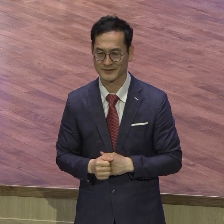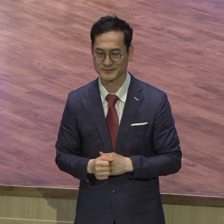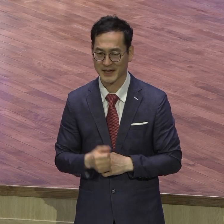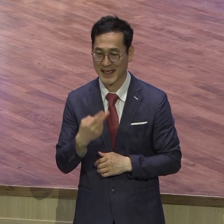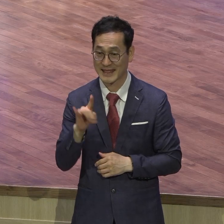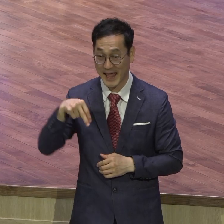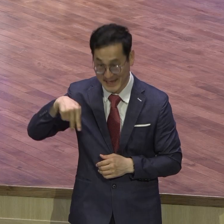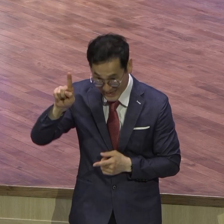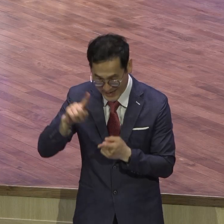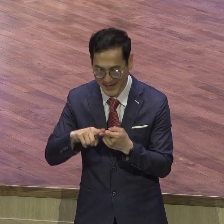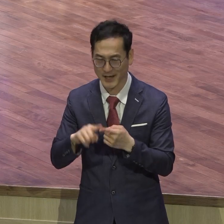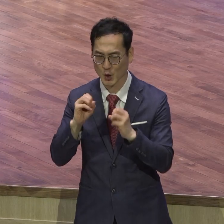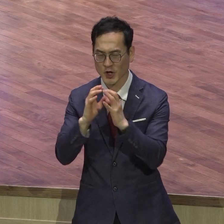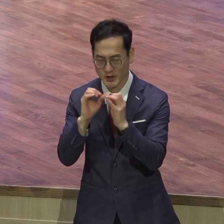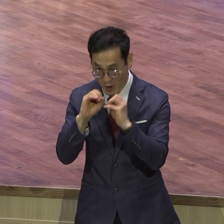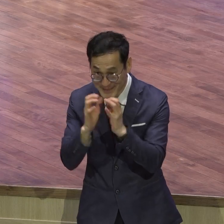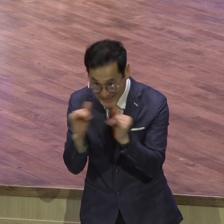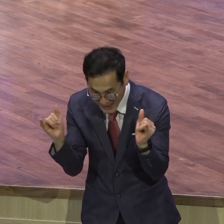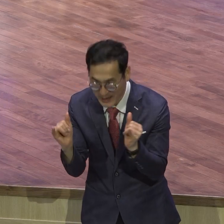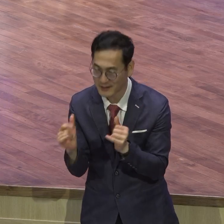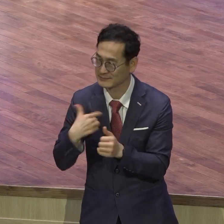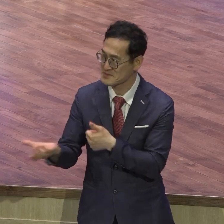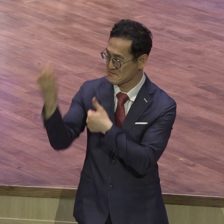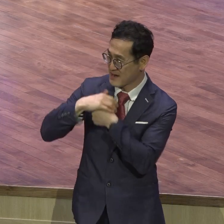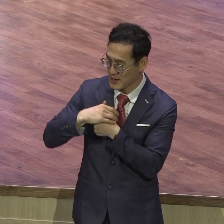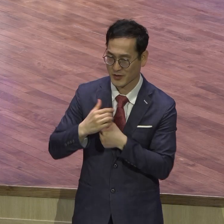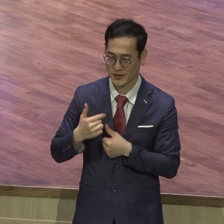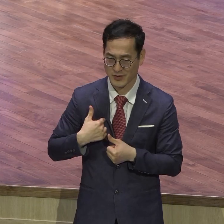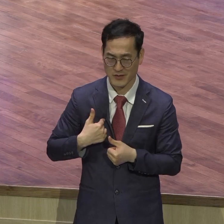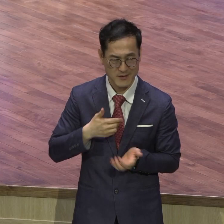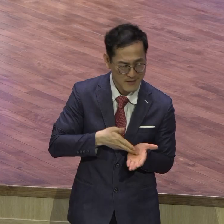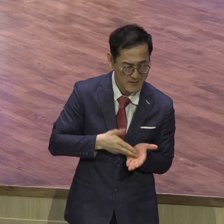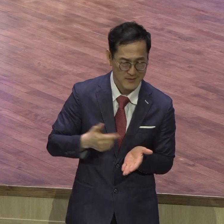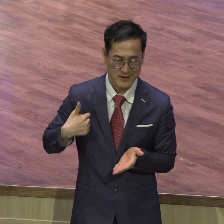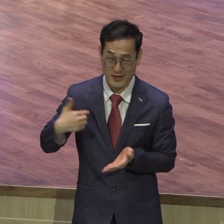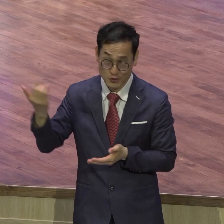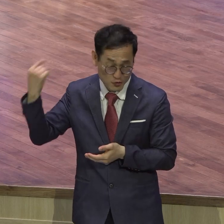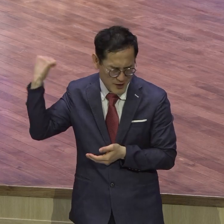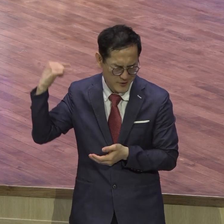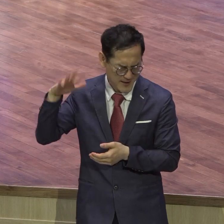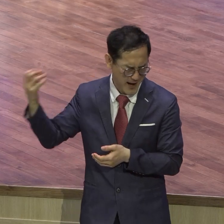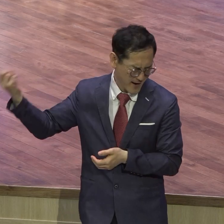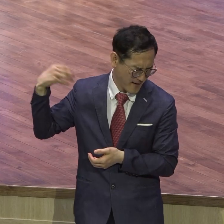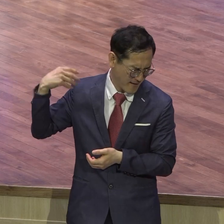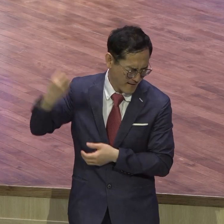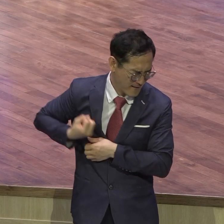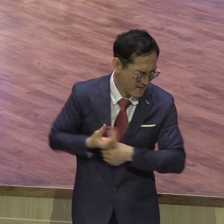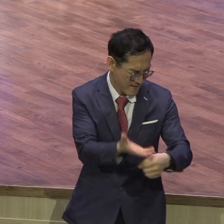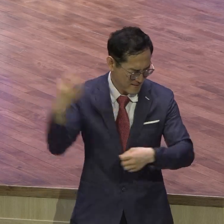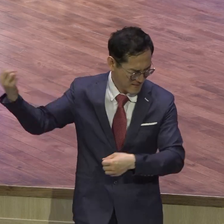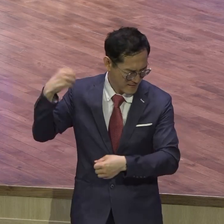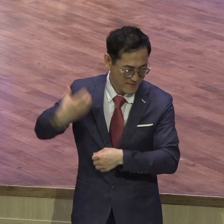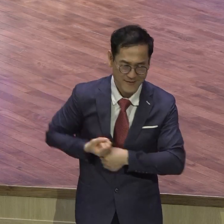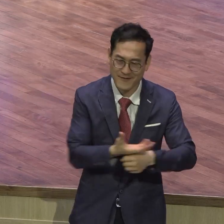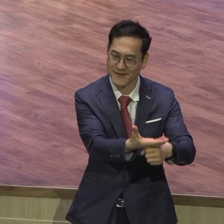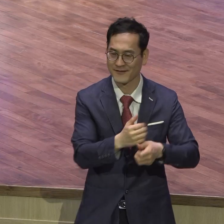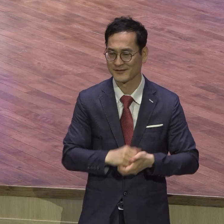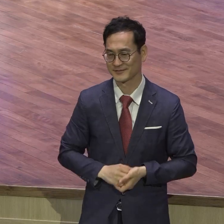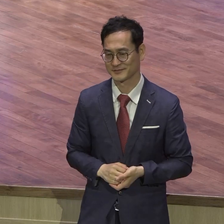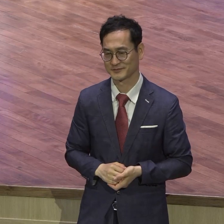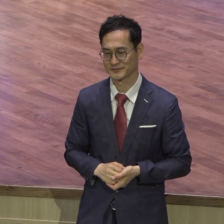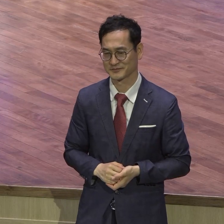그러니까 만나면 그냥 내게 있는가 하나님이 내 역사하시고 말할 수 밖에 없는 뜨거운 가슴이 된단 말이에요